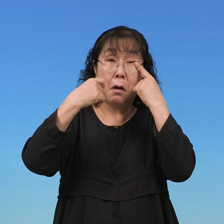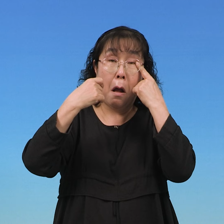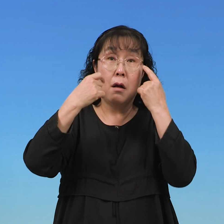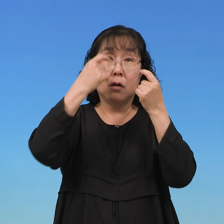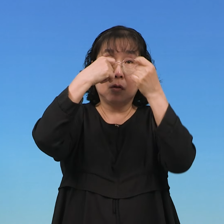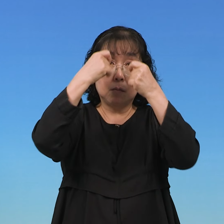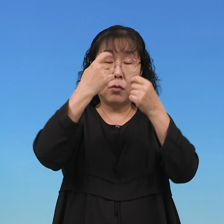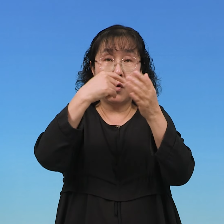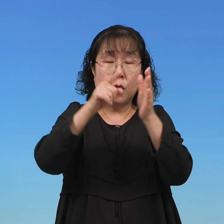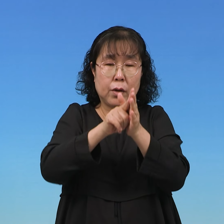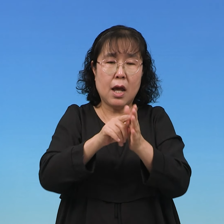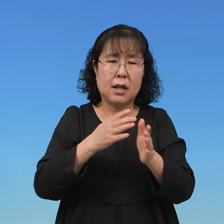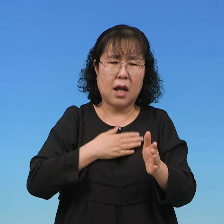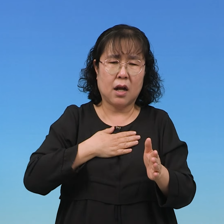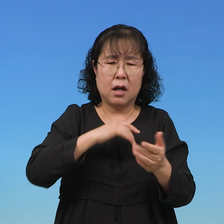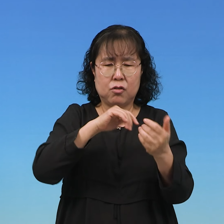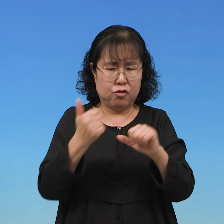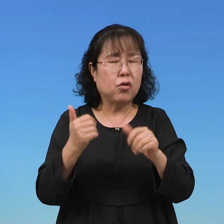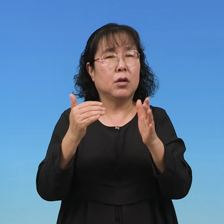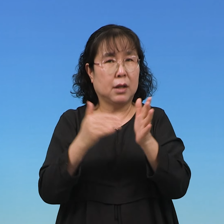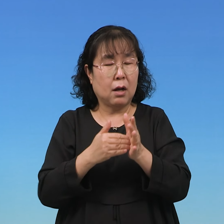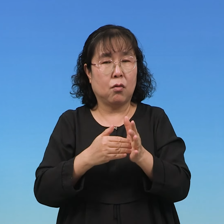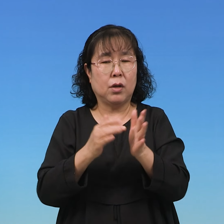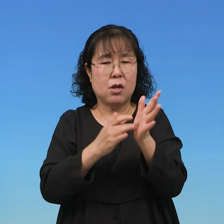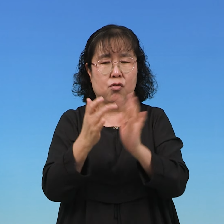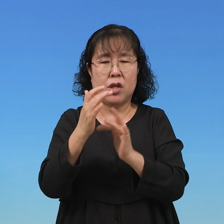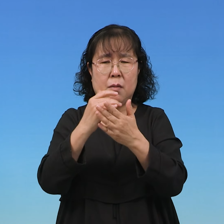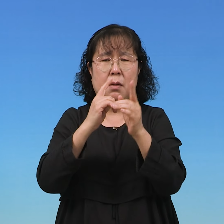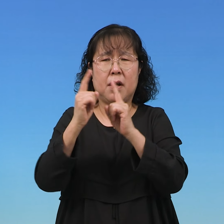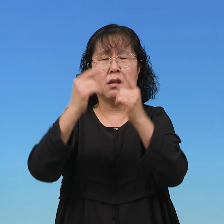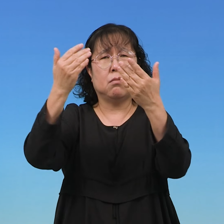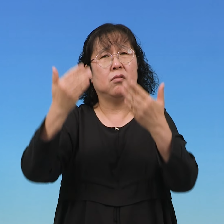눈물을 위해 내가 죽었노라. 여러분,